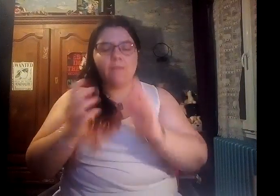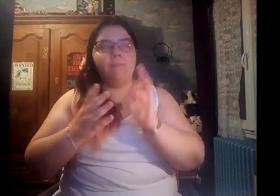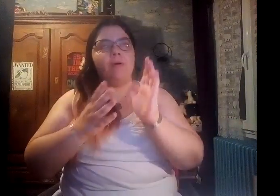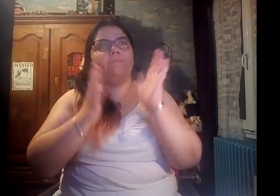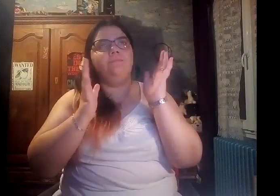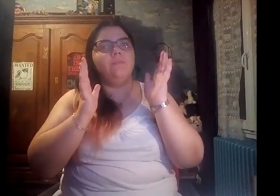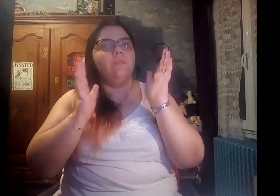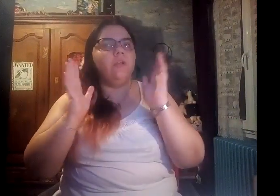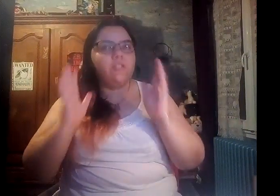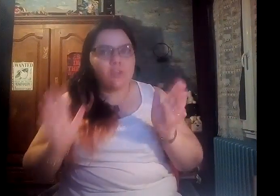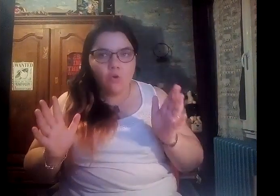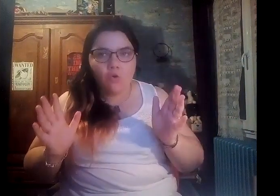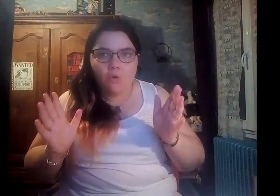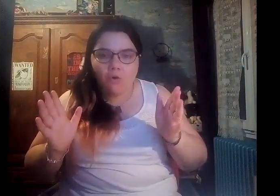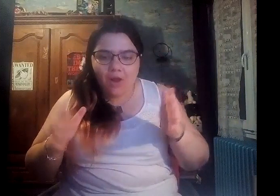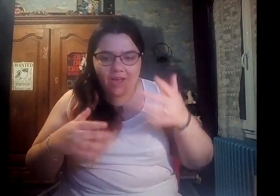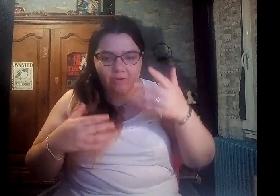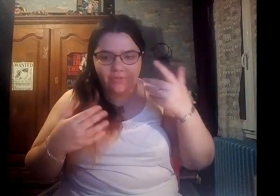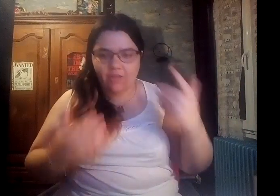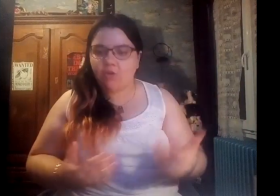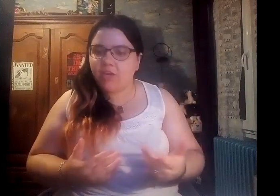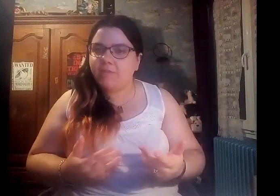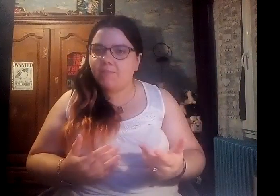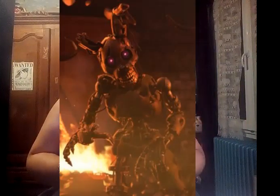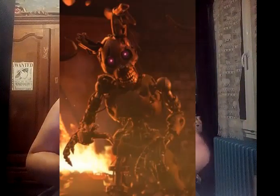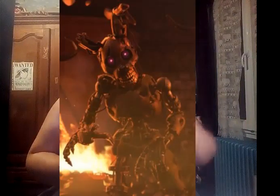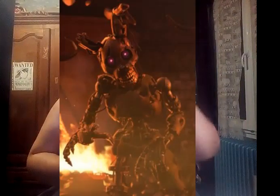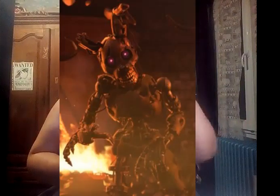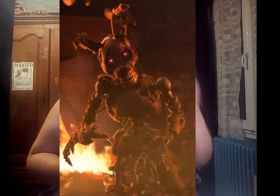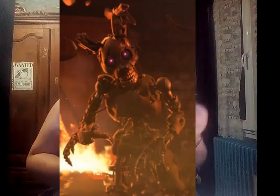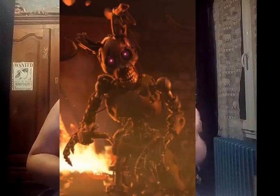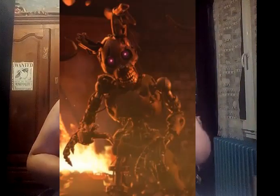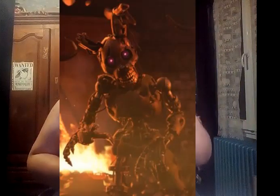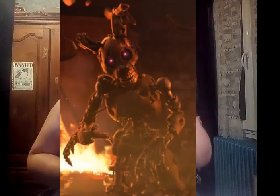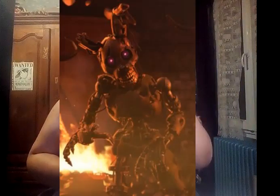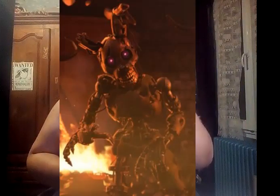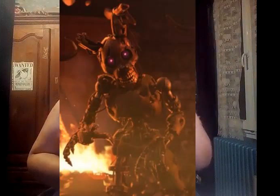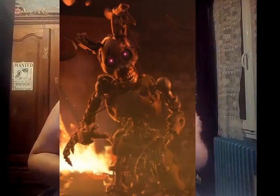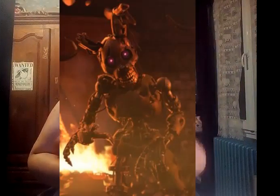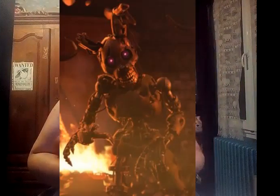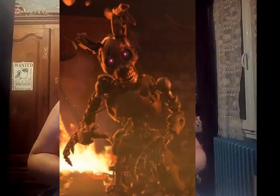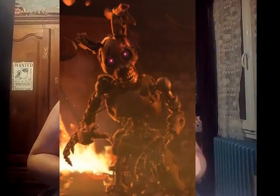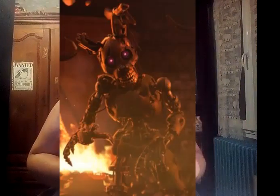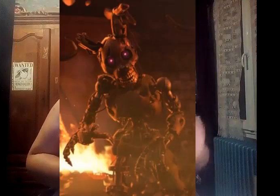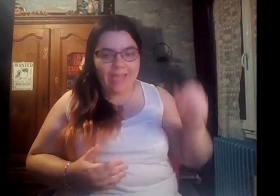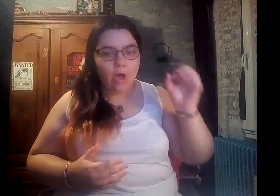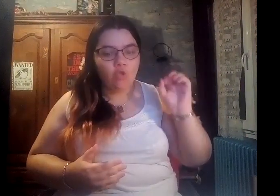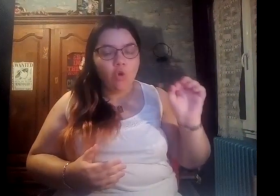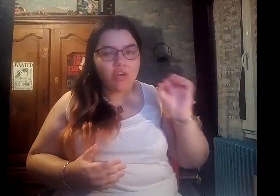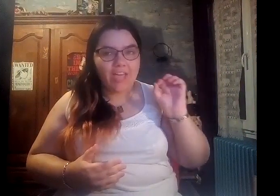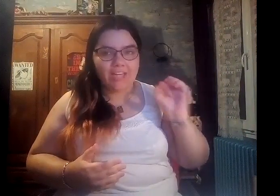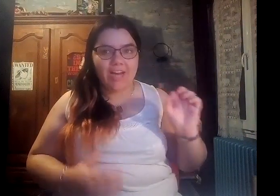bon selon la théorie le mimique serait burn trap et en aucun cas